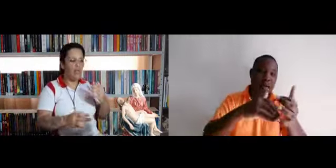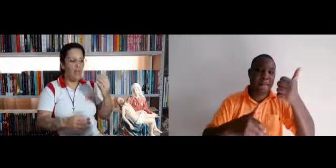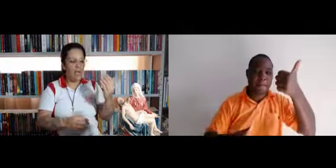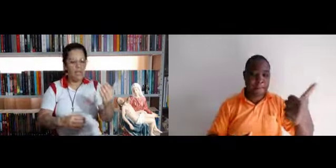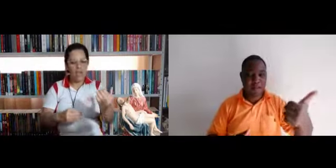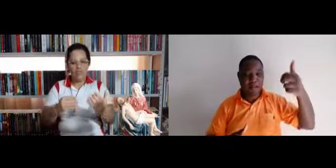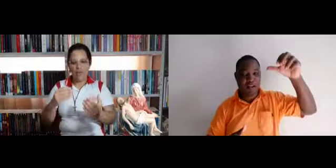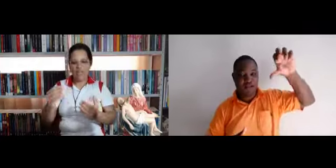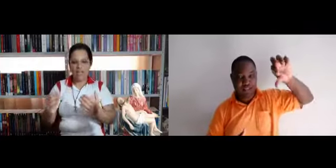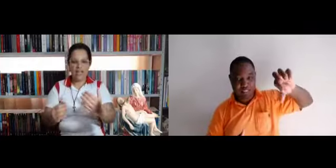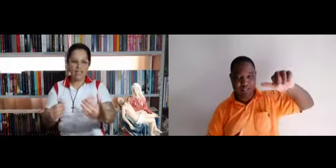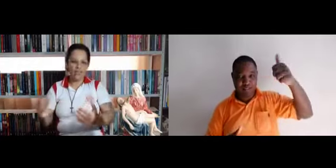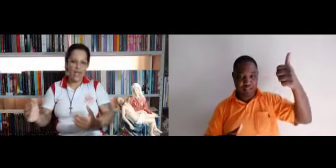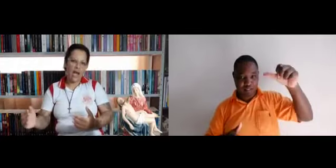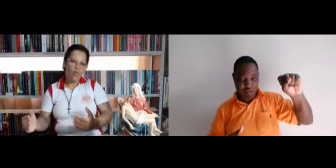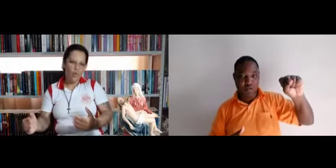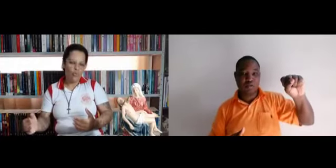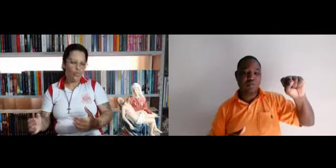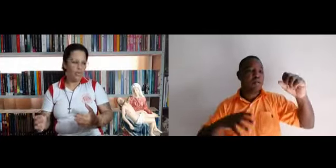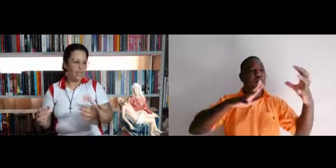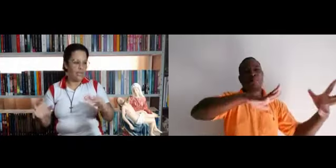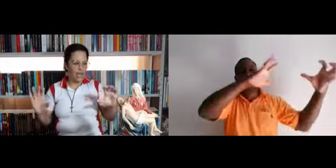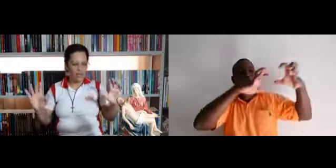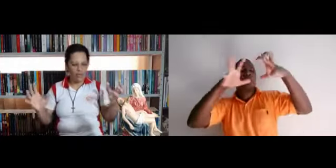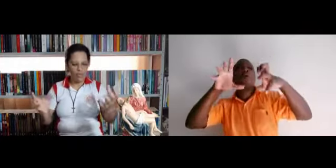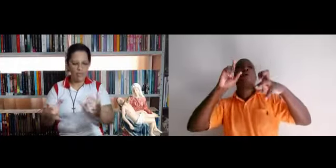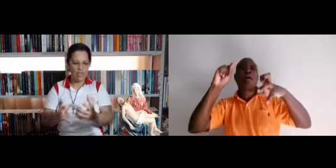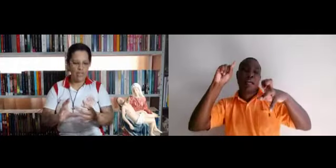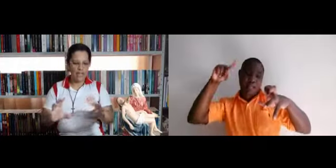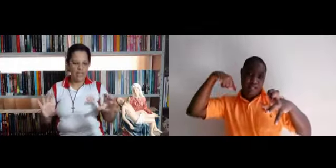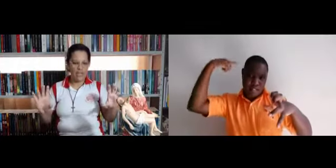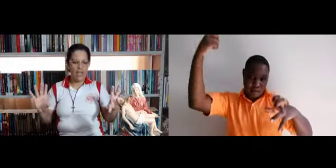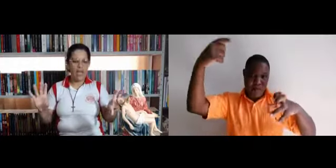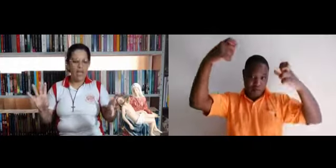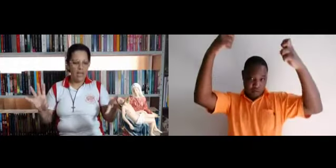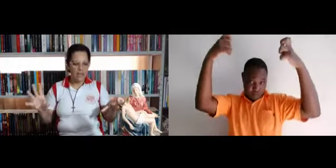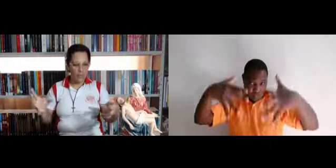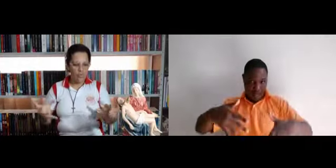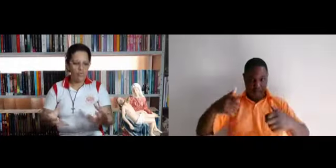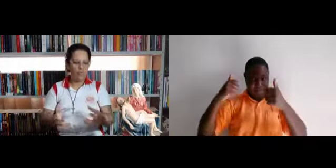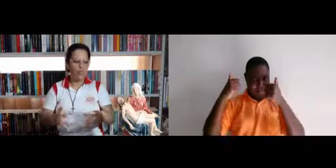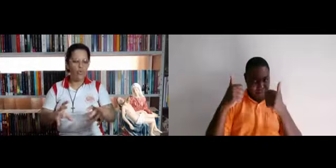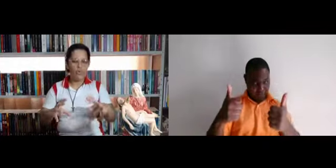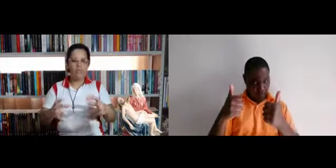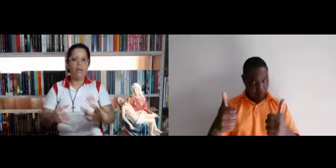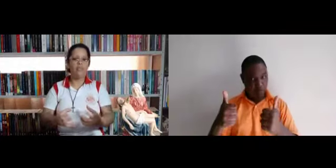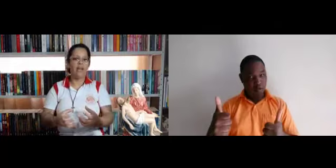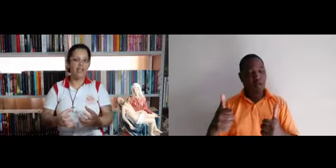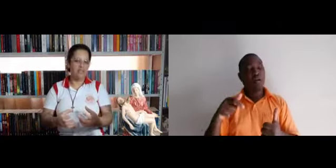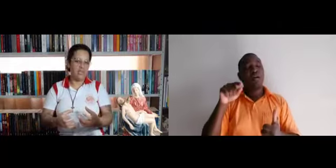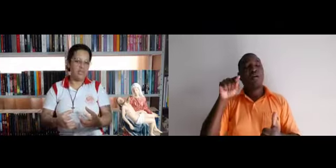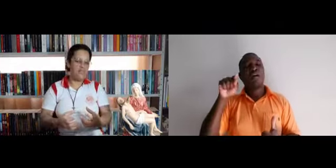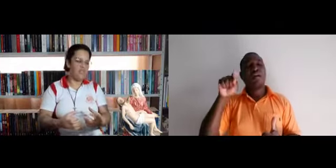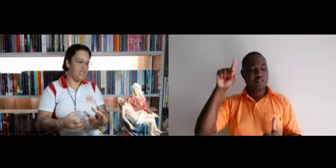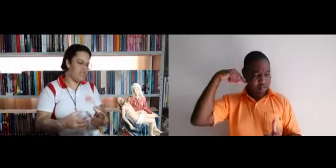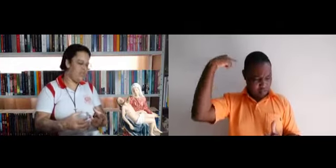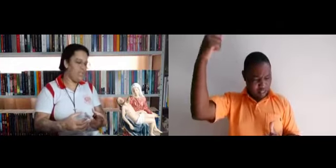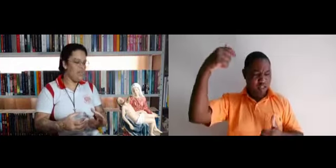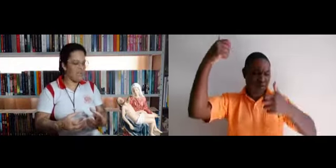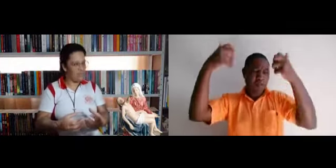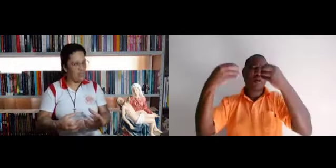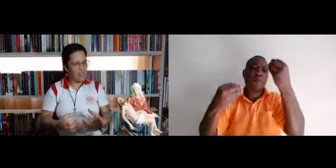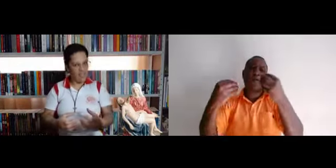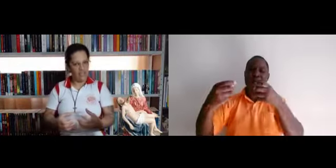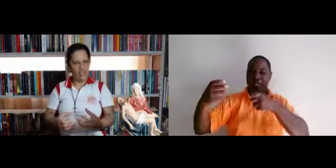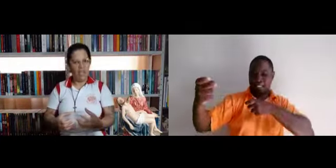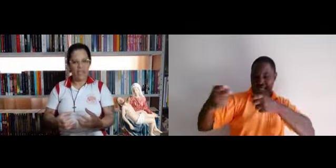né? Um país foi declarando guerra ao outro, né? Claro que o mundo já estava aí todo ele preparado para esse conflito que viria